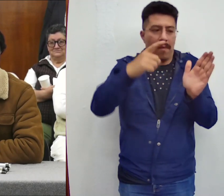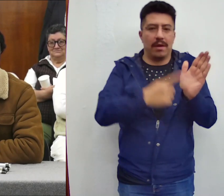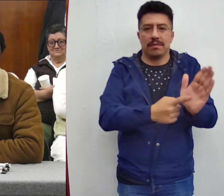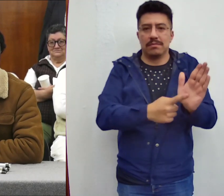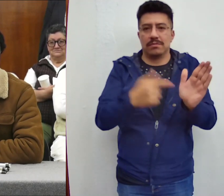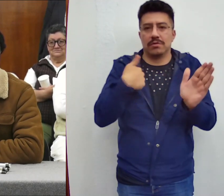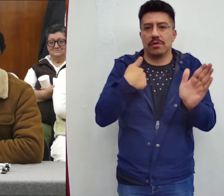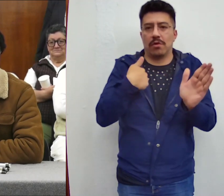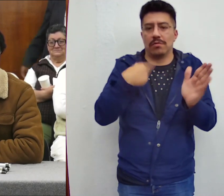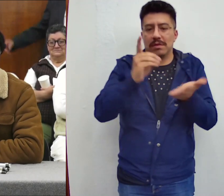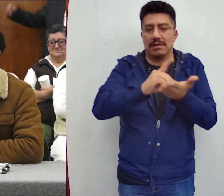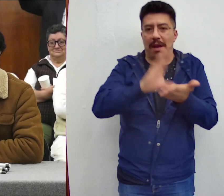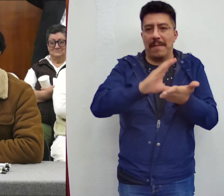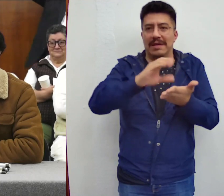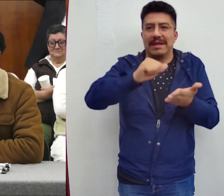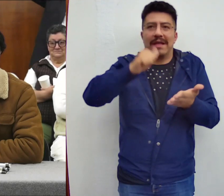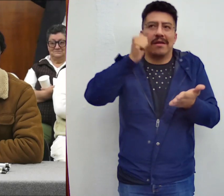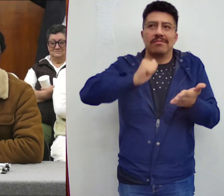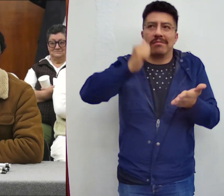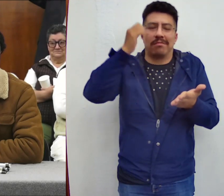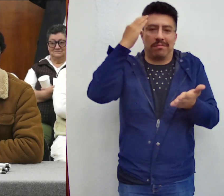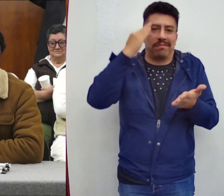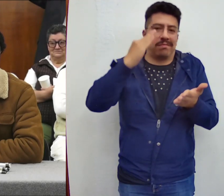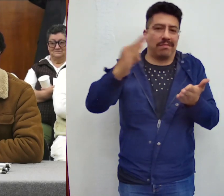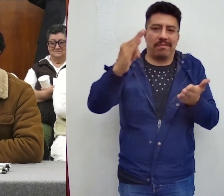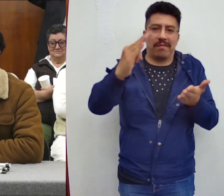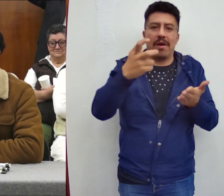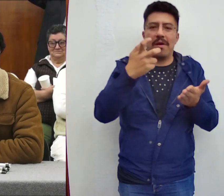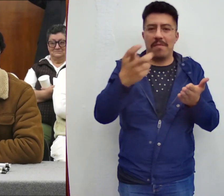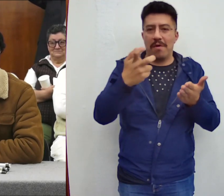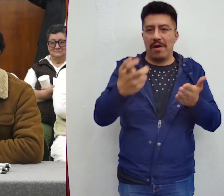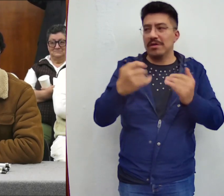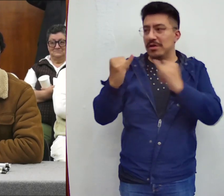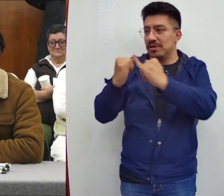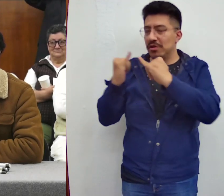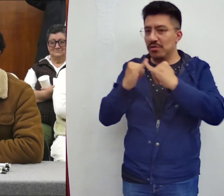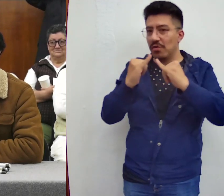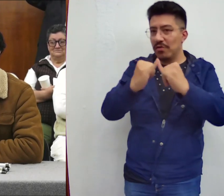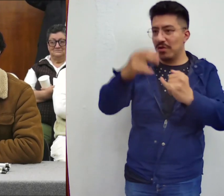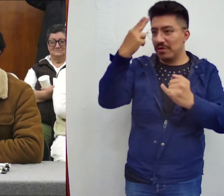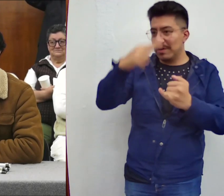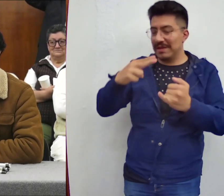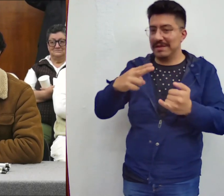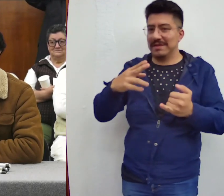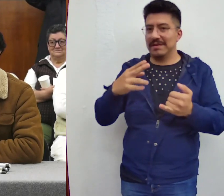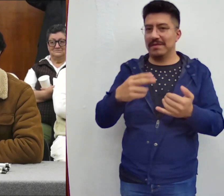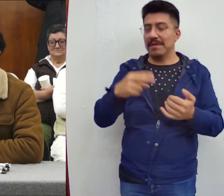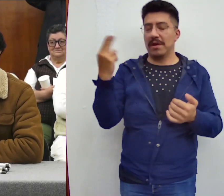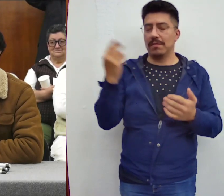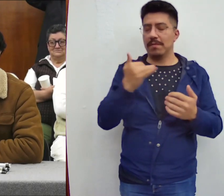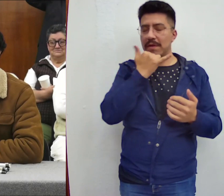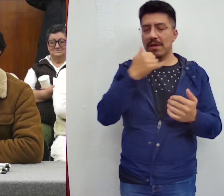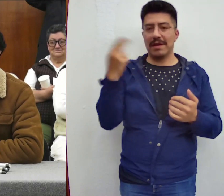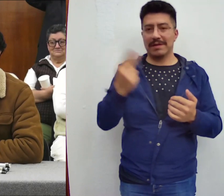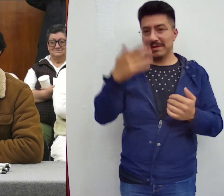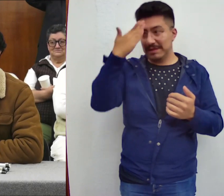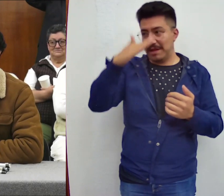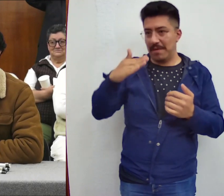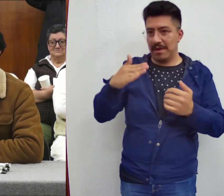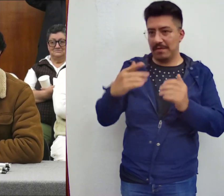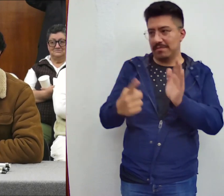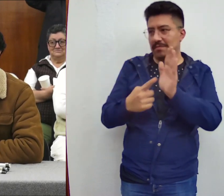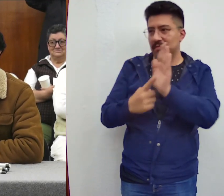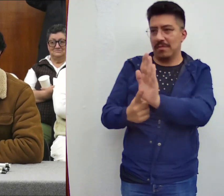instituciones educativas o para apoyos que vayas y te formes para que tengas un certificado